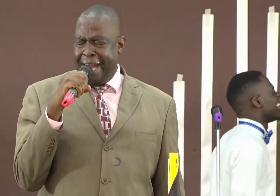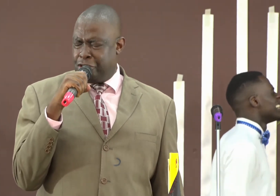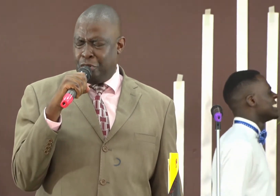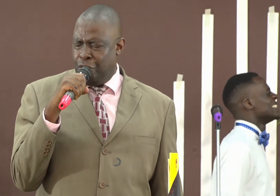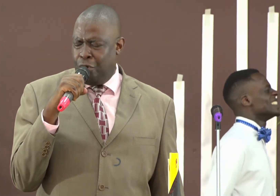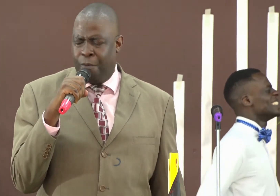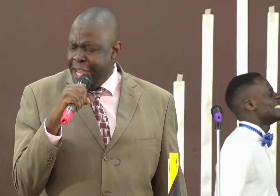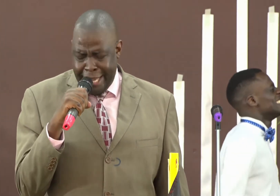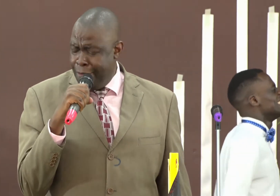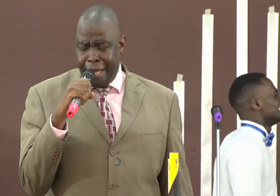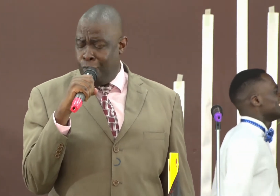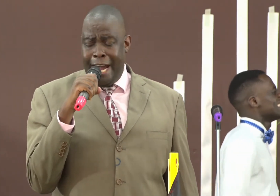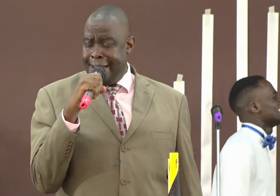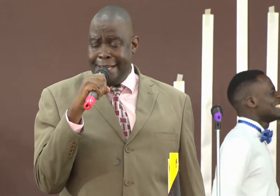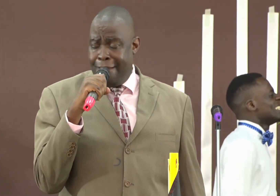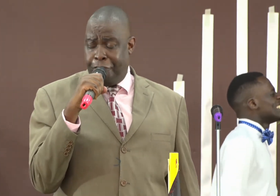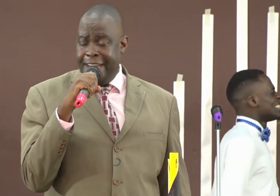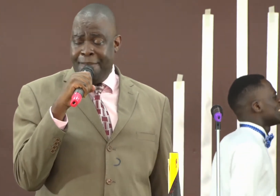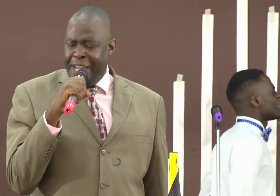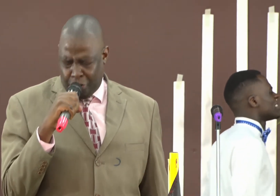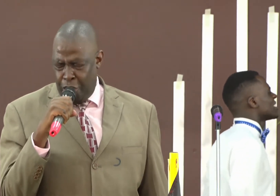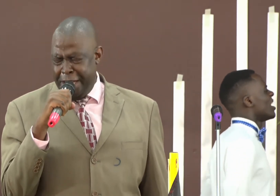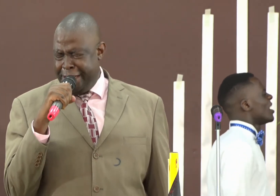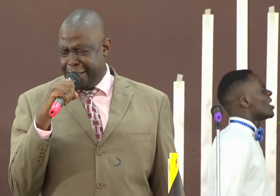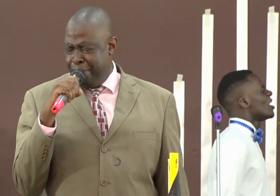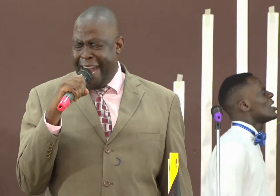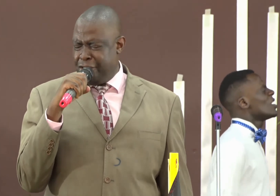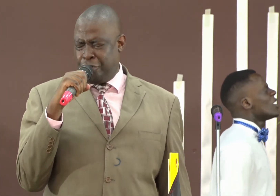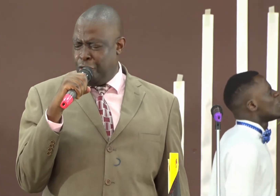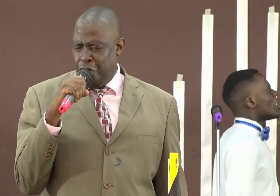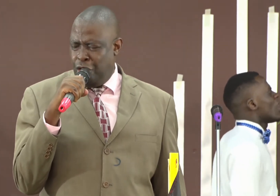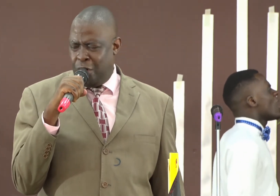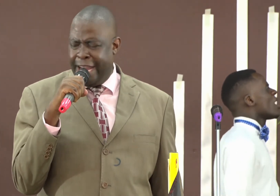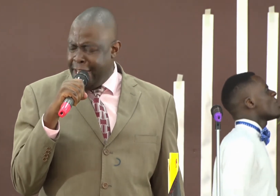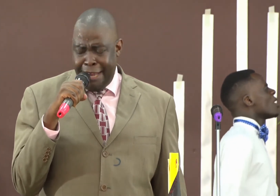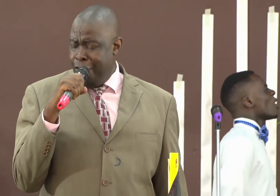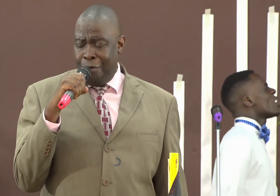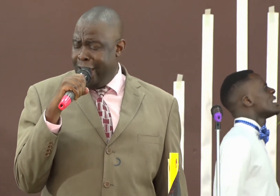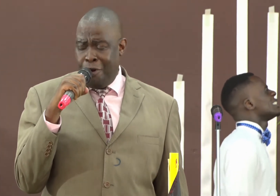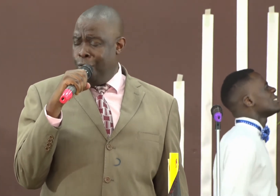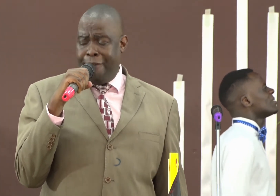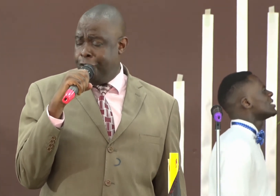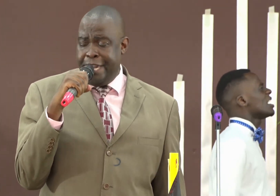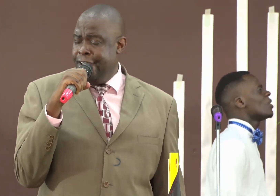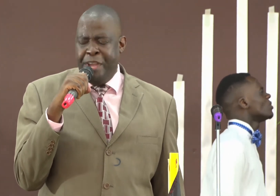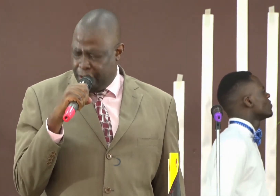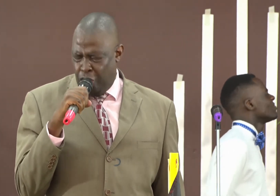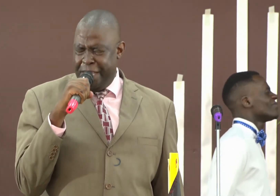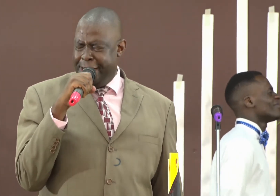Tuvirese masoko Evie kwanga liafe Tuvirese masoko Evie obulamo